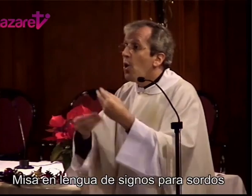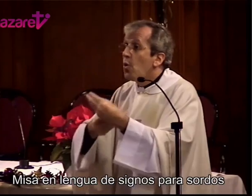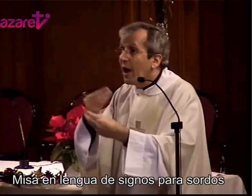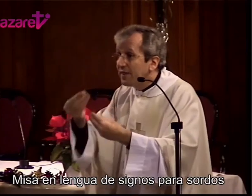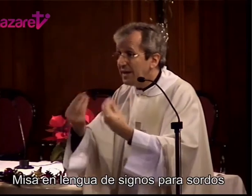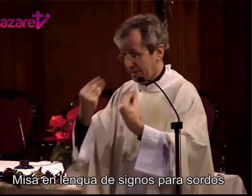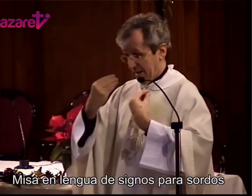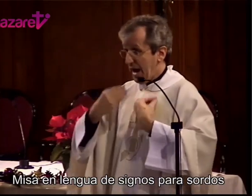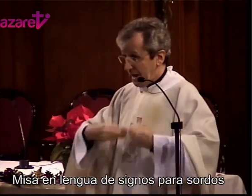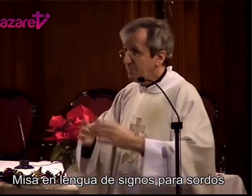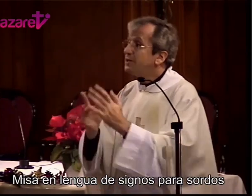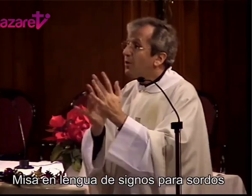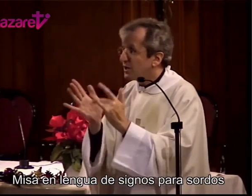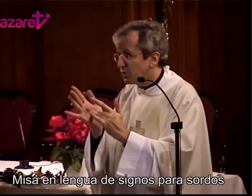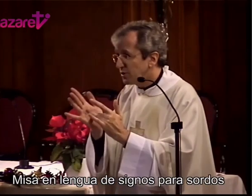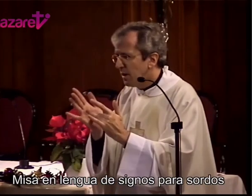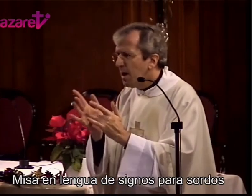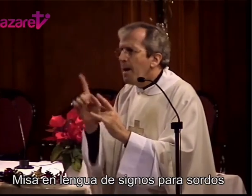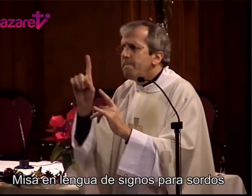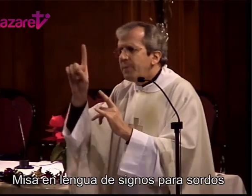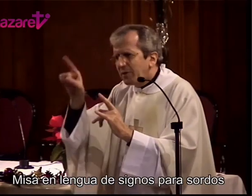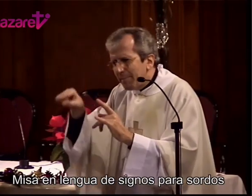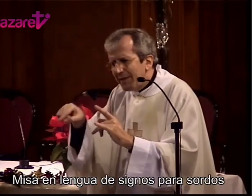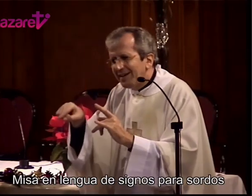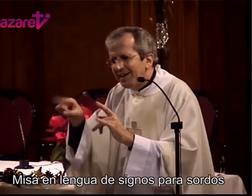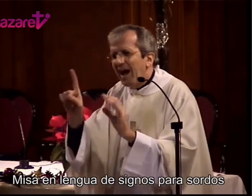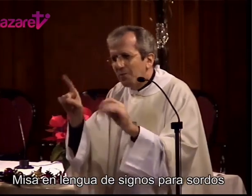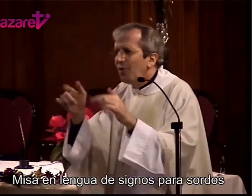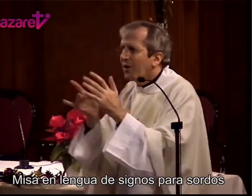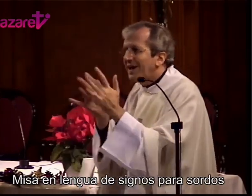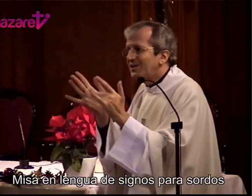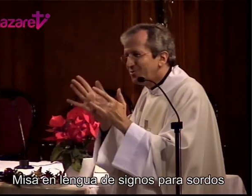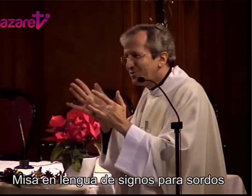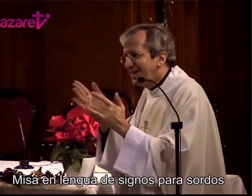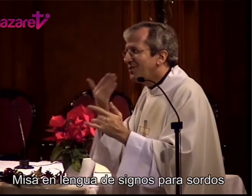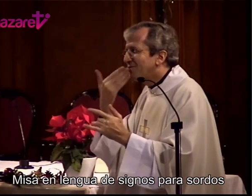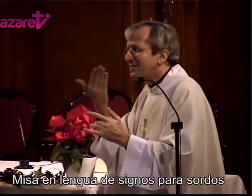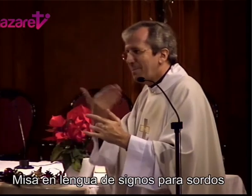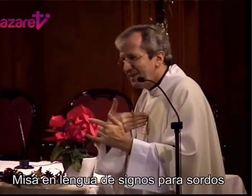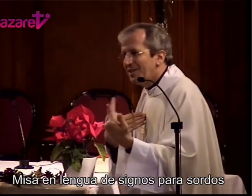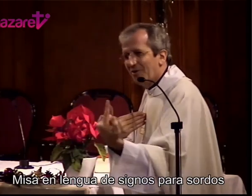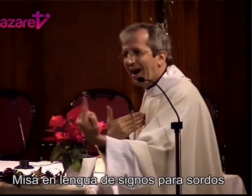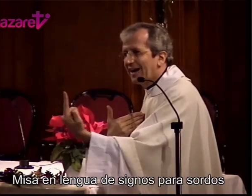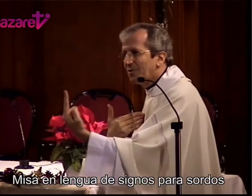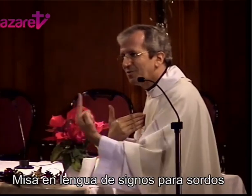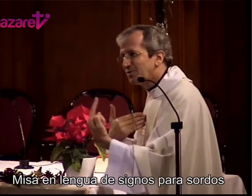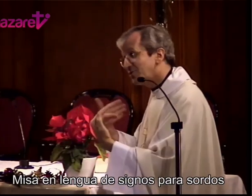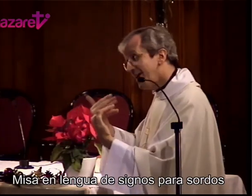lo hacéis al mismo Jesús. Pero también, a lo mejor, Jesús nos está pidiendo a cada uno de nosotros que